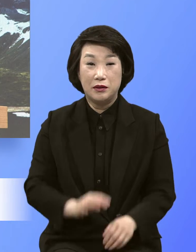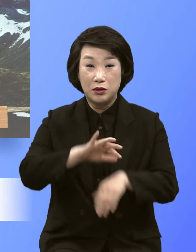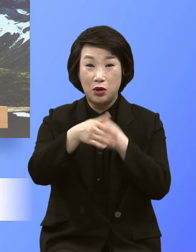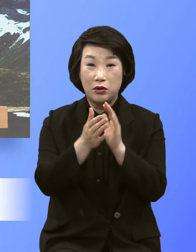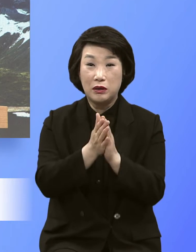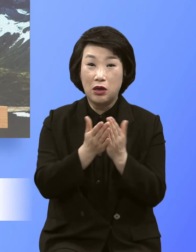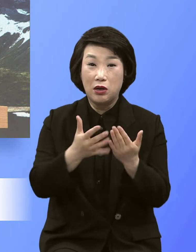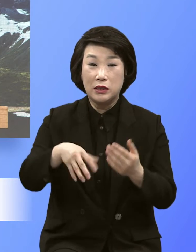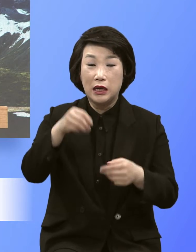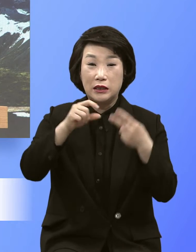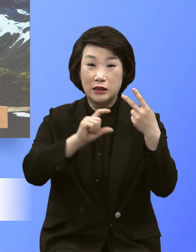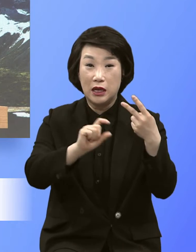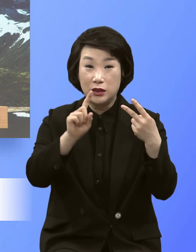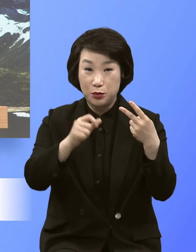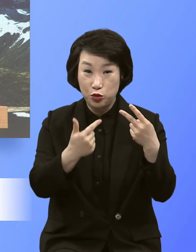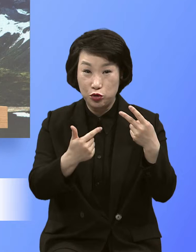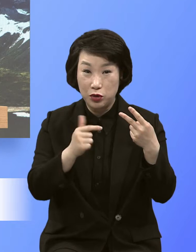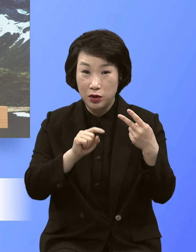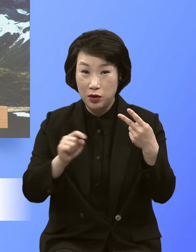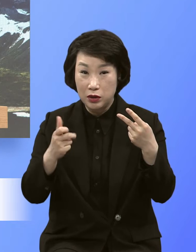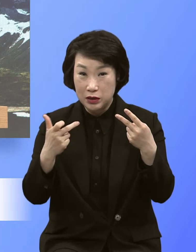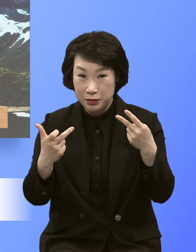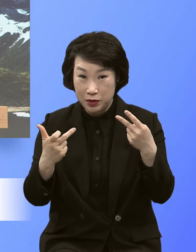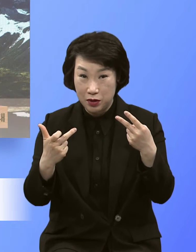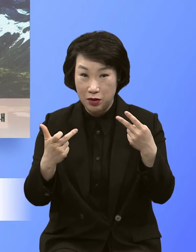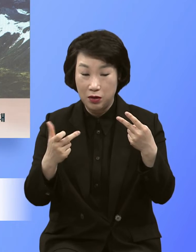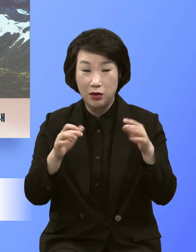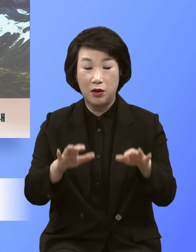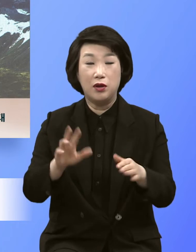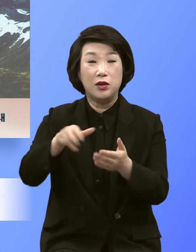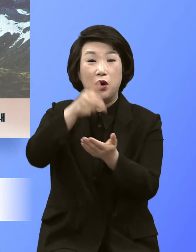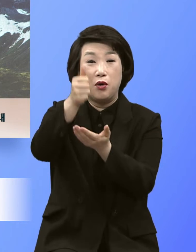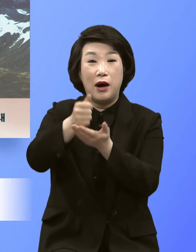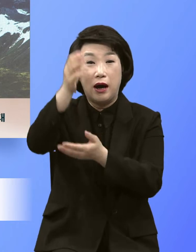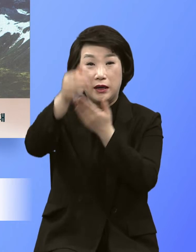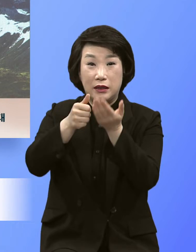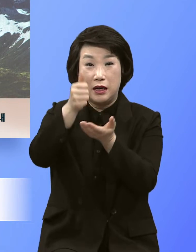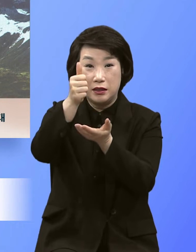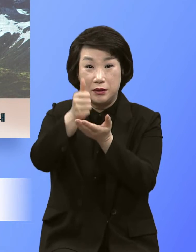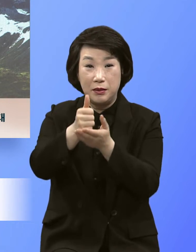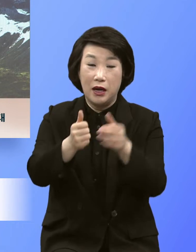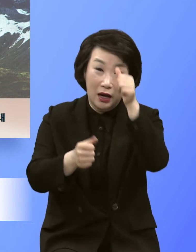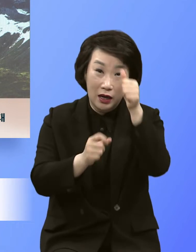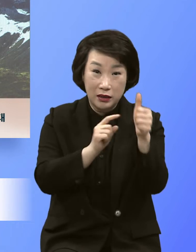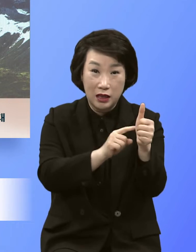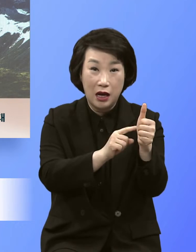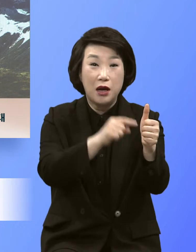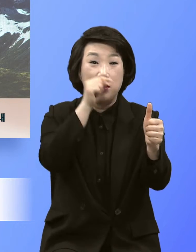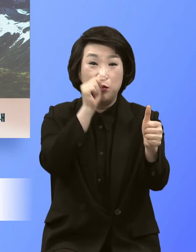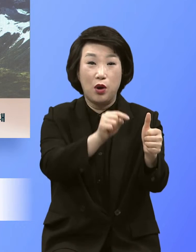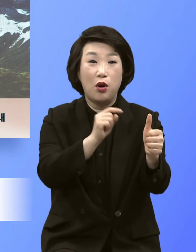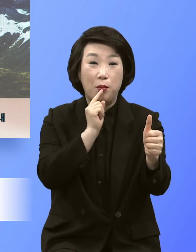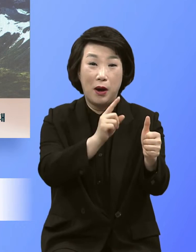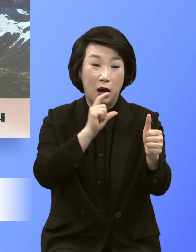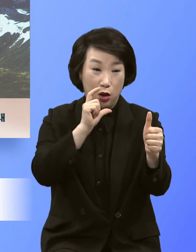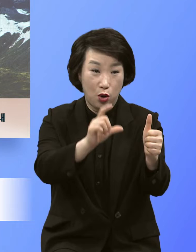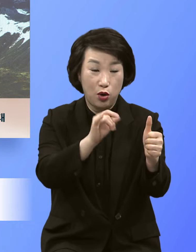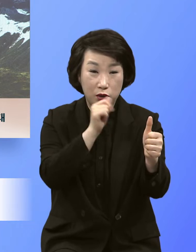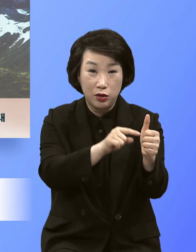창세기 2장 16절로 17절에 여호와 하나님이 그 사람에게 명하여